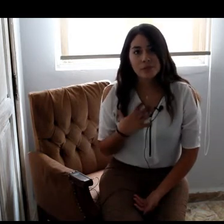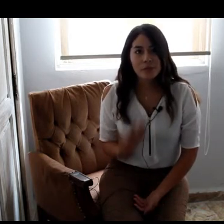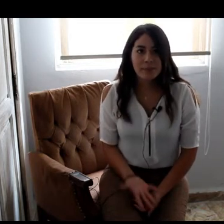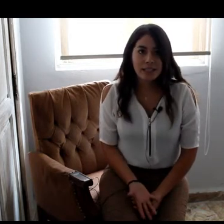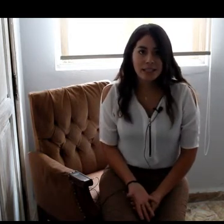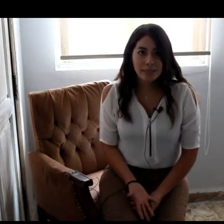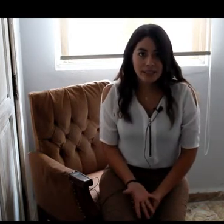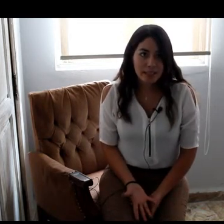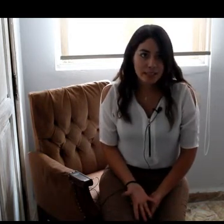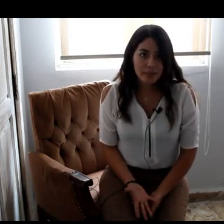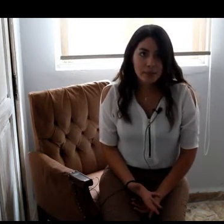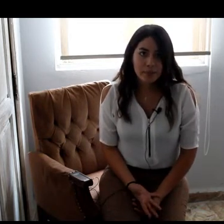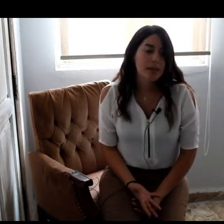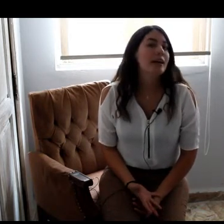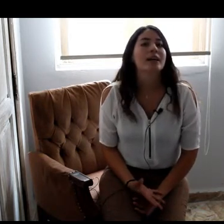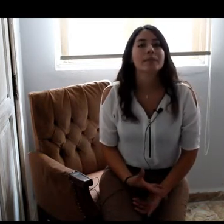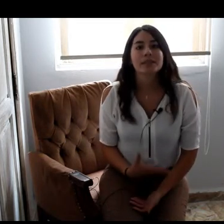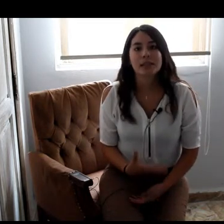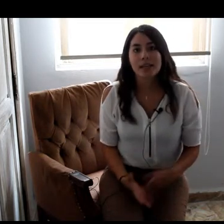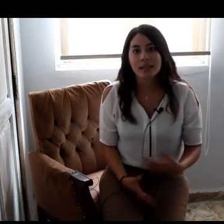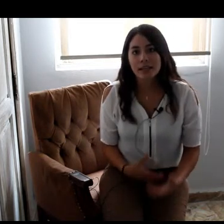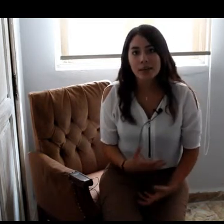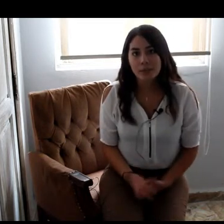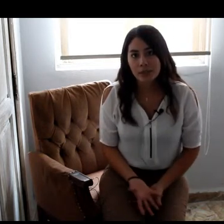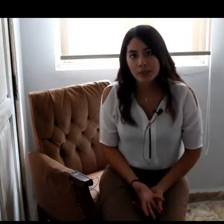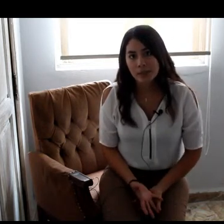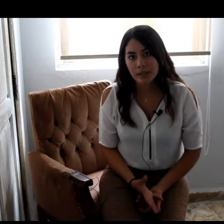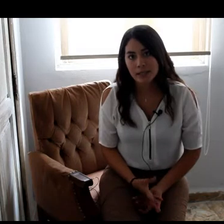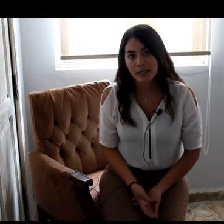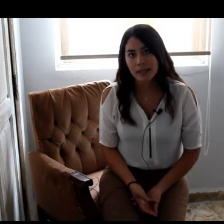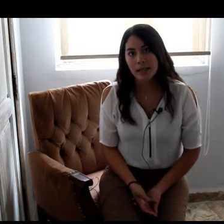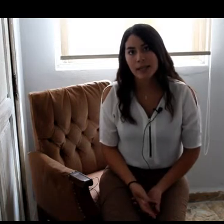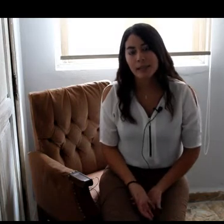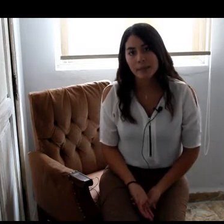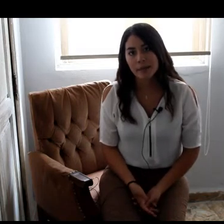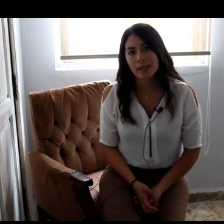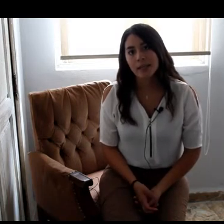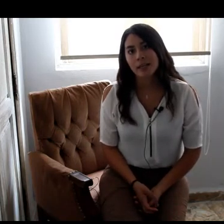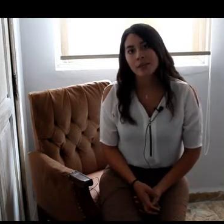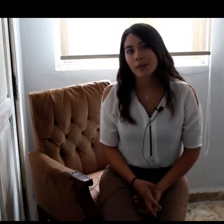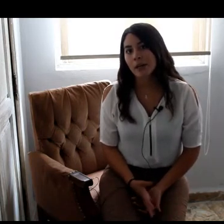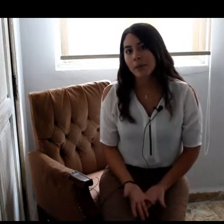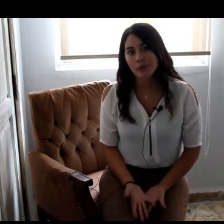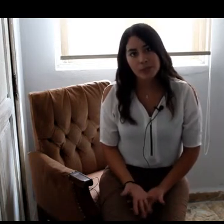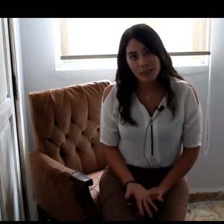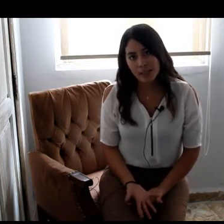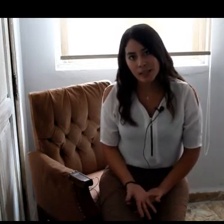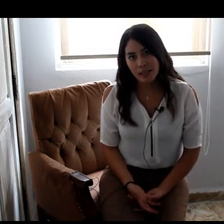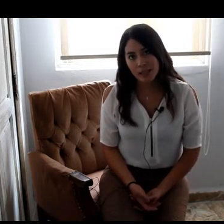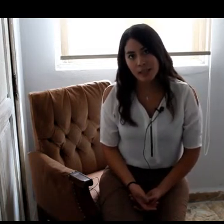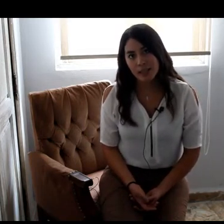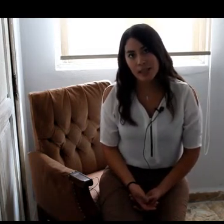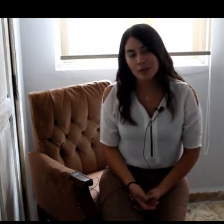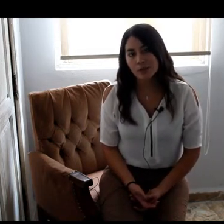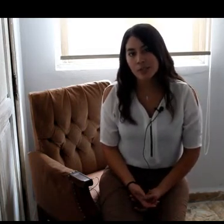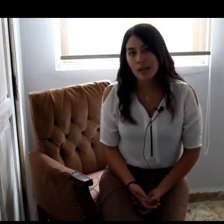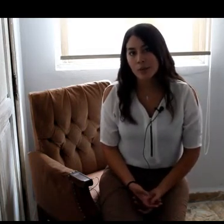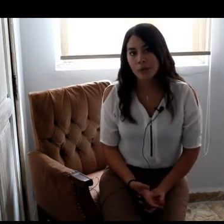fue mi interés como para empezar a indagar un poquito más acerca del tema. Tuve la oportunidad de conocer a una